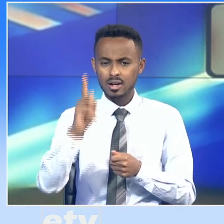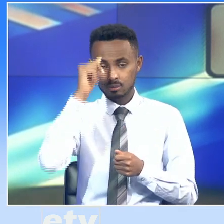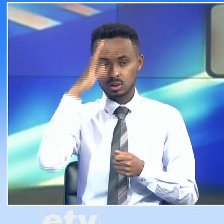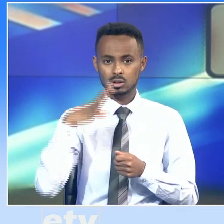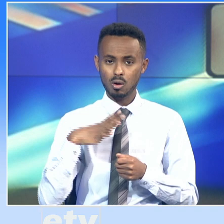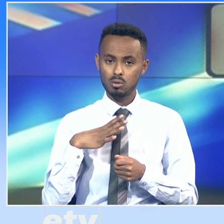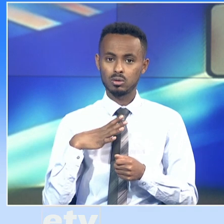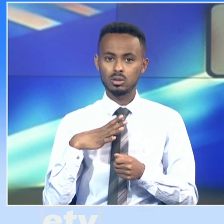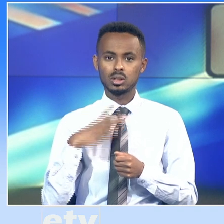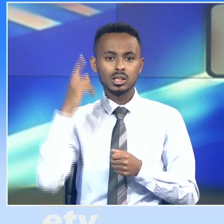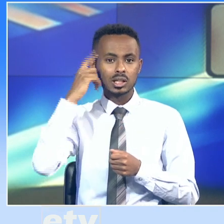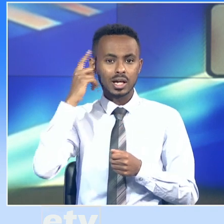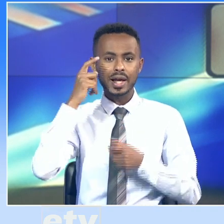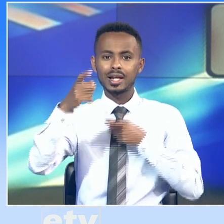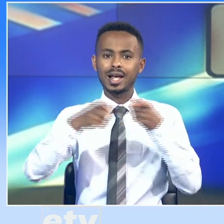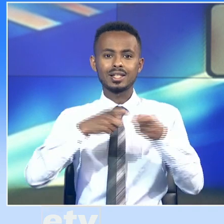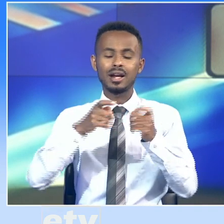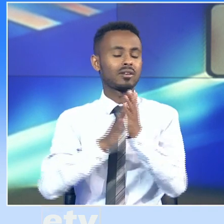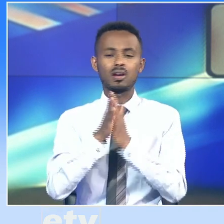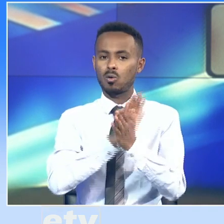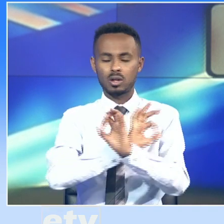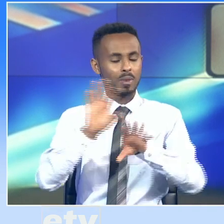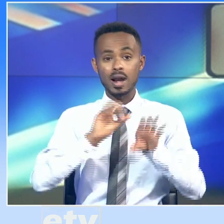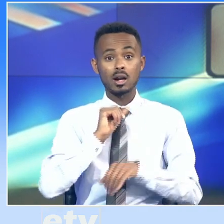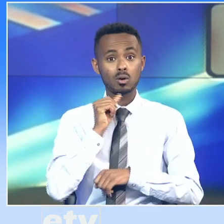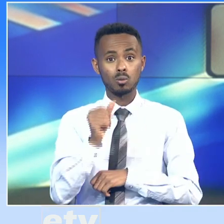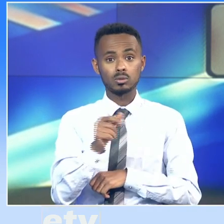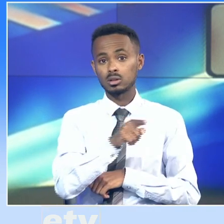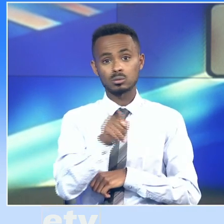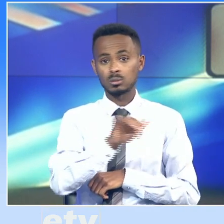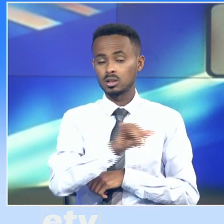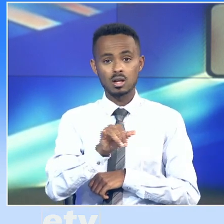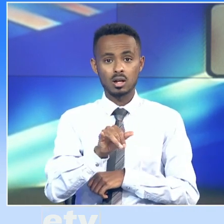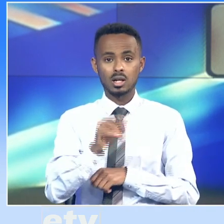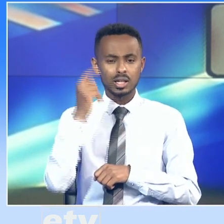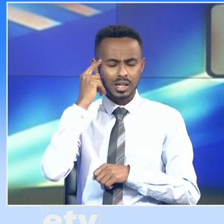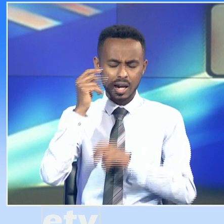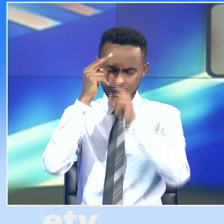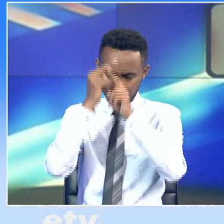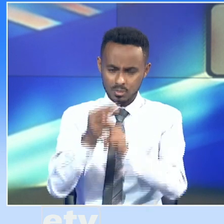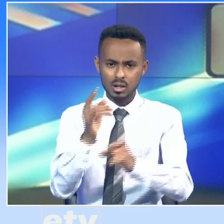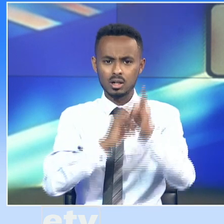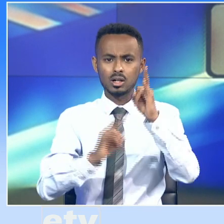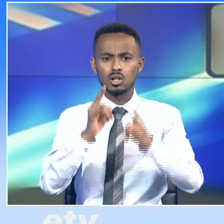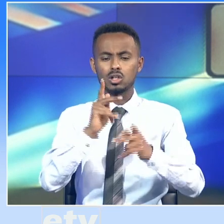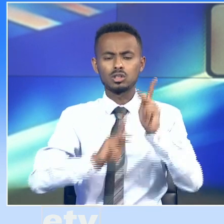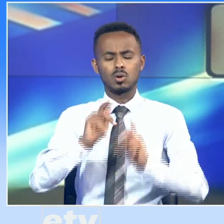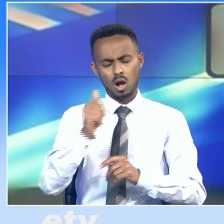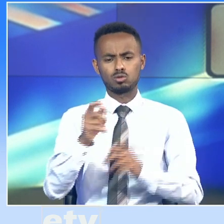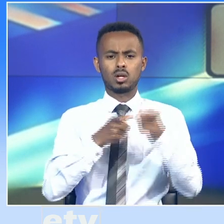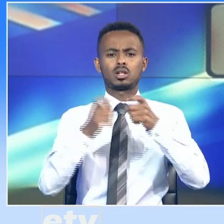ሰው ትግራይ እንዲያስተዳድር ፍላጎት የለንም፣ አናደርግም። እንደሱ ትግራይ የተከበረ ህዝብ ነው፣ ራሱን ማስተዳደር